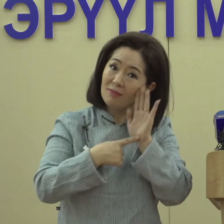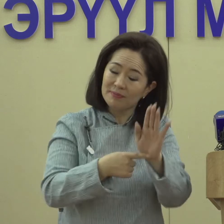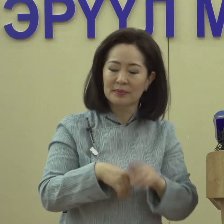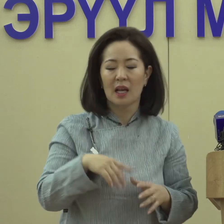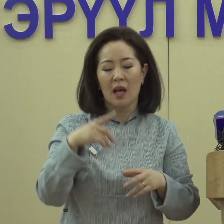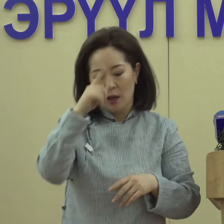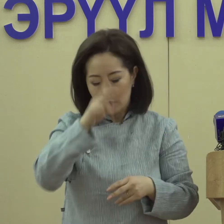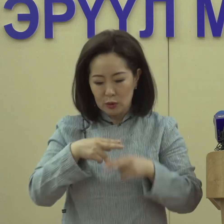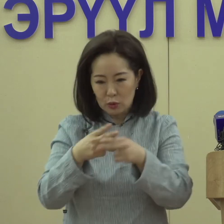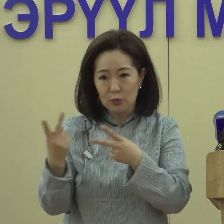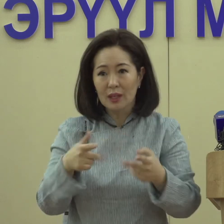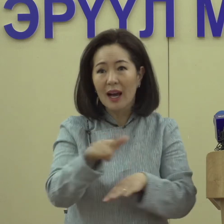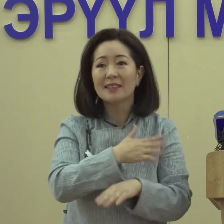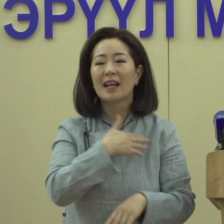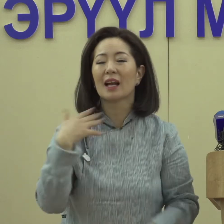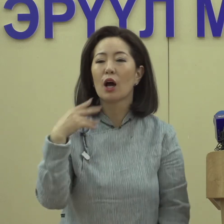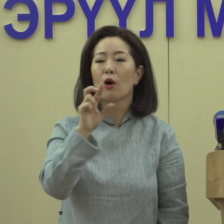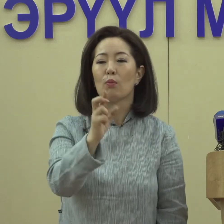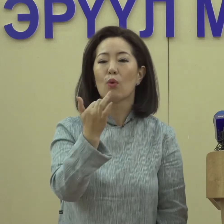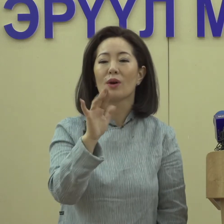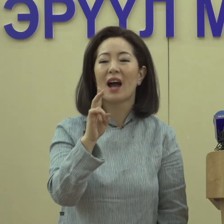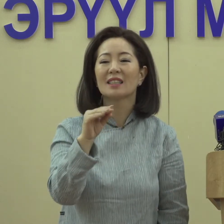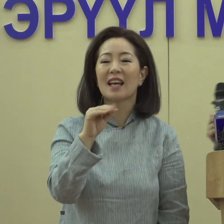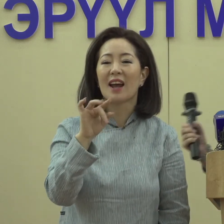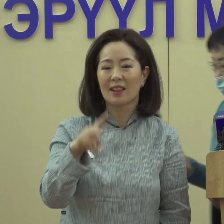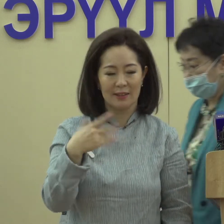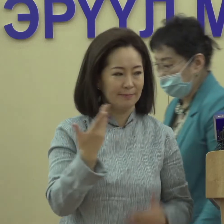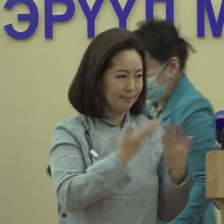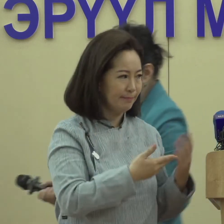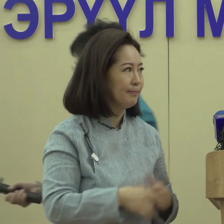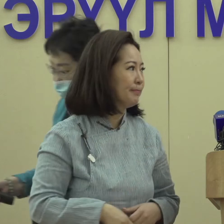тусламжийн газрын дарга Буян Жаргал та бүхэн танилцуулна.